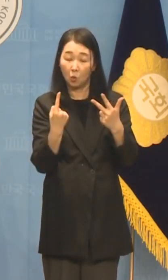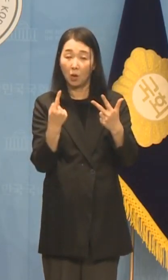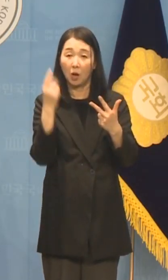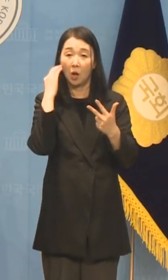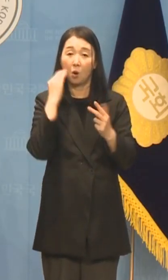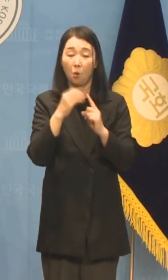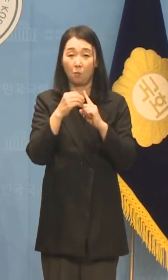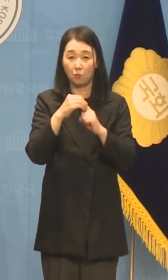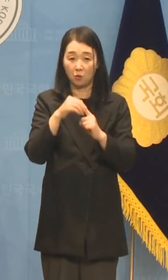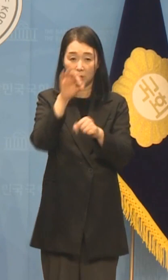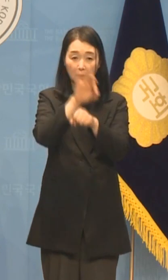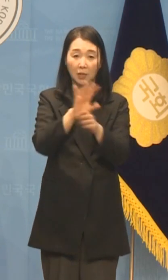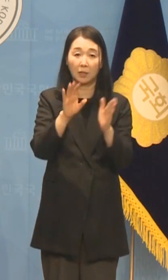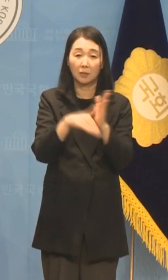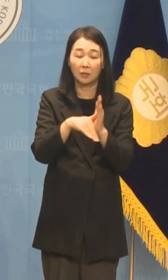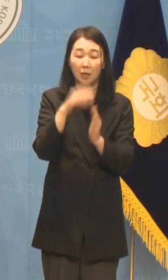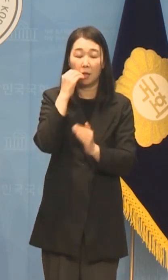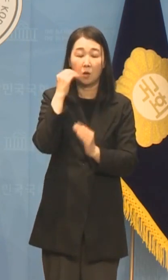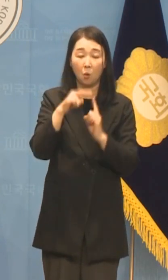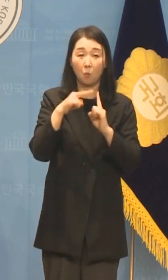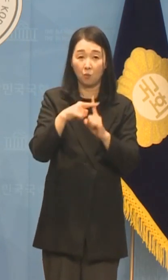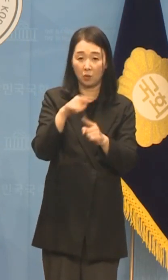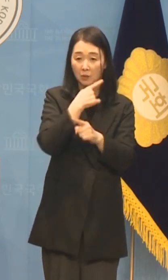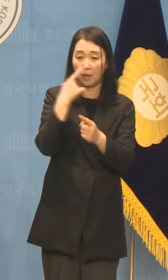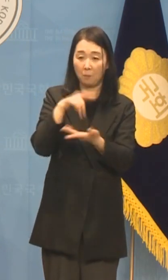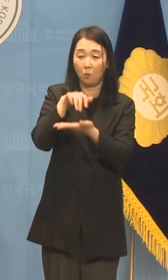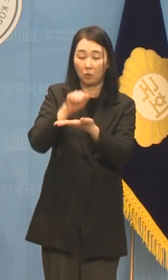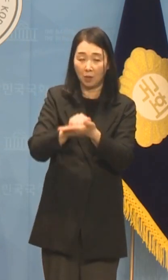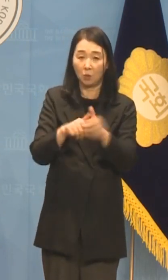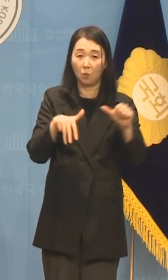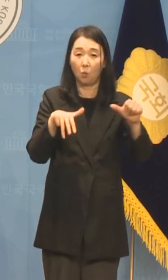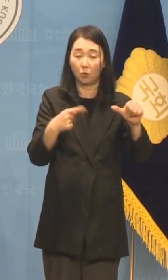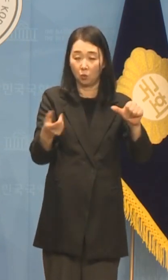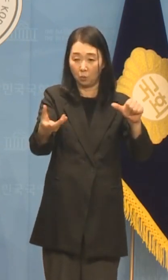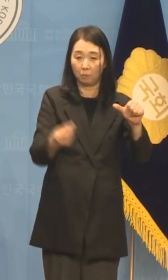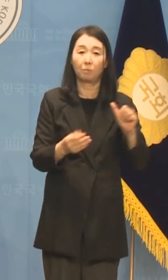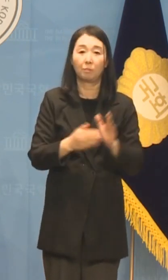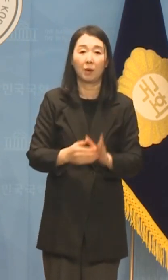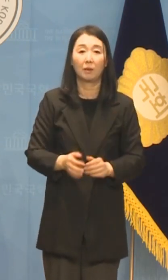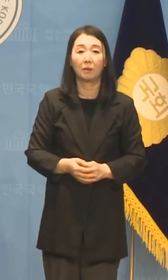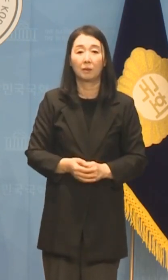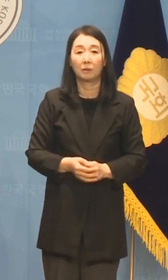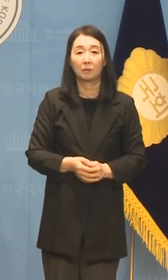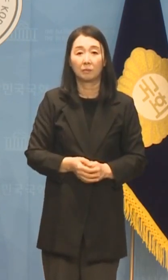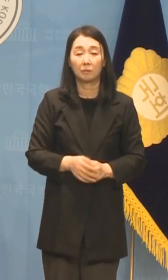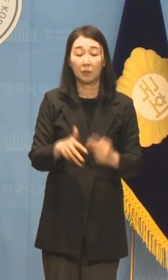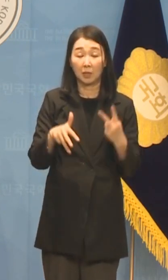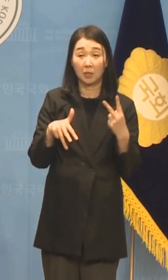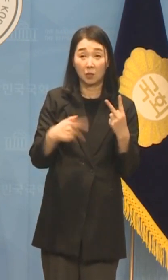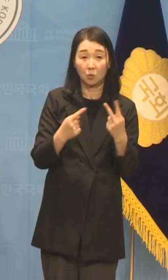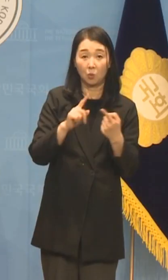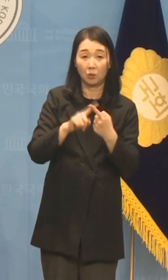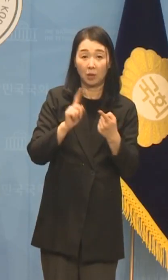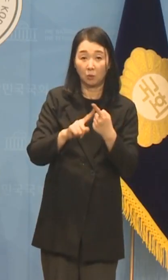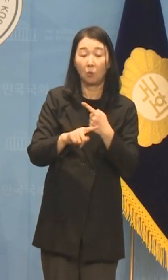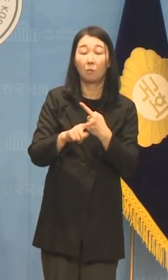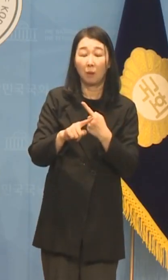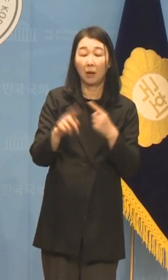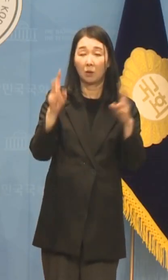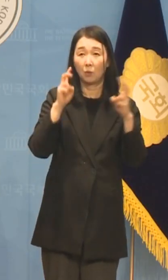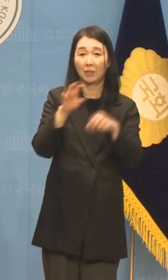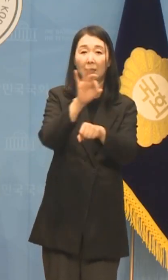홈플러스를 사면서 홈플러스를 담보로 5조 원의 빚을 냈습니다. 2조 원으로 대규모